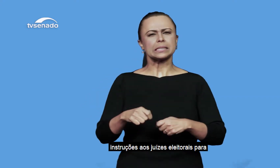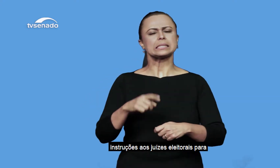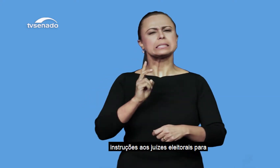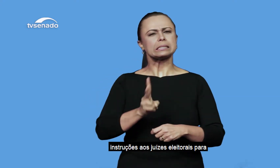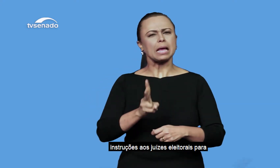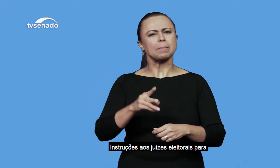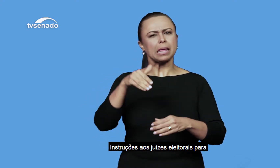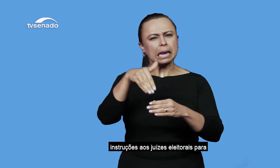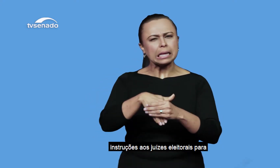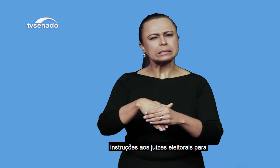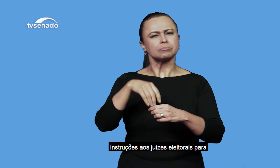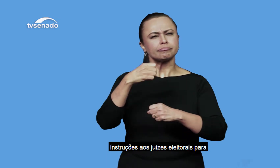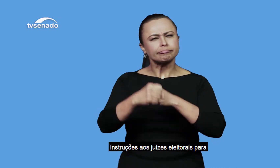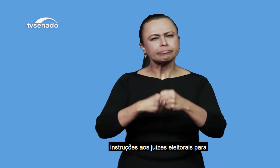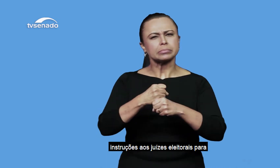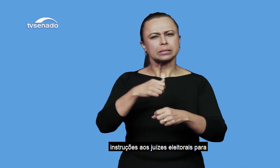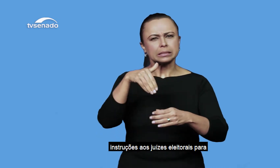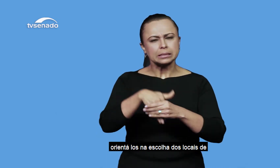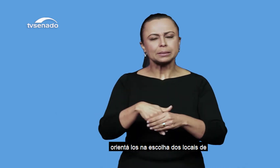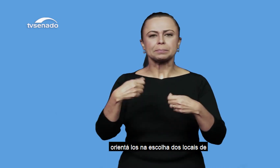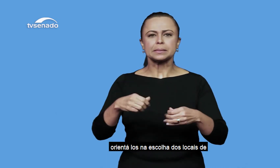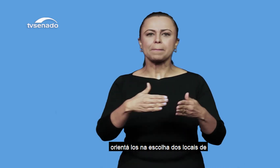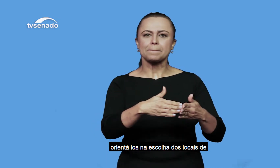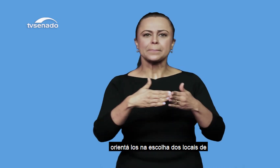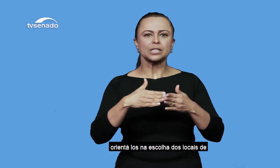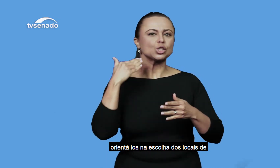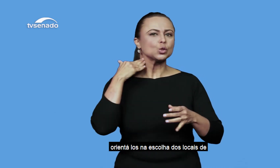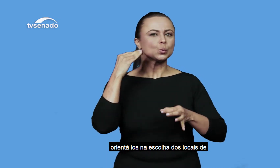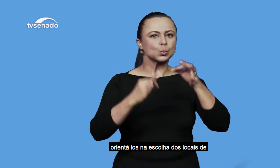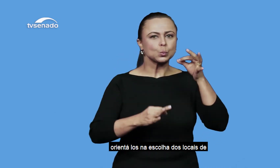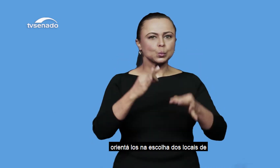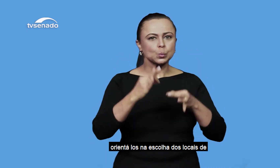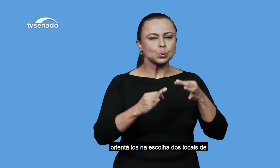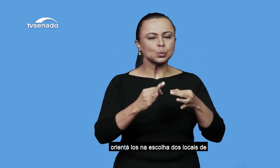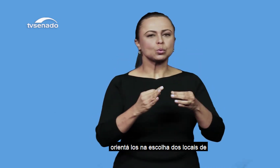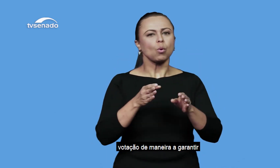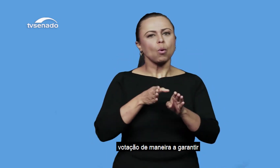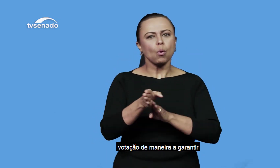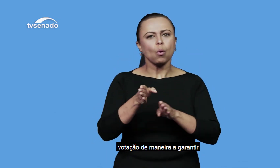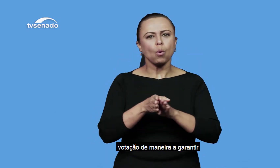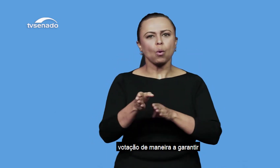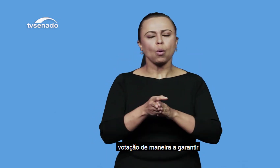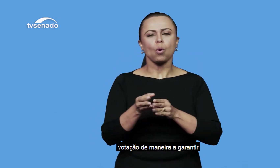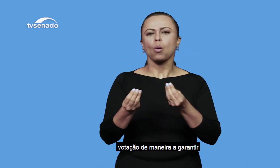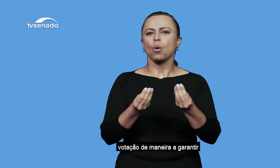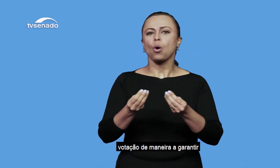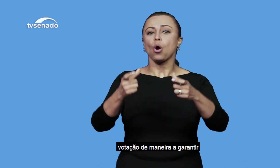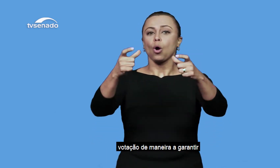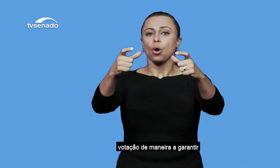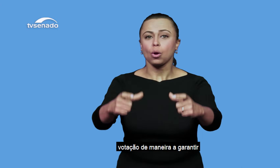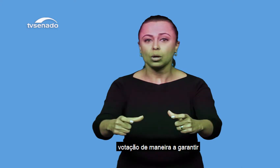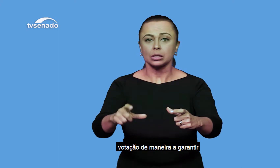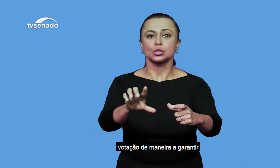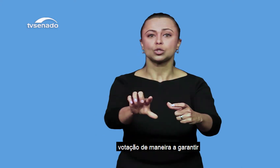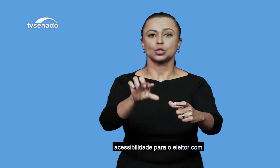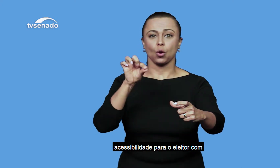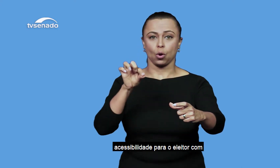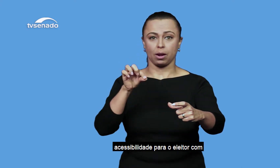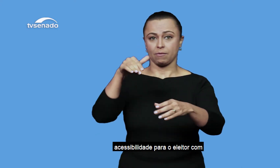juízes eleitorais para orientá los na escolha dos locais de votação de maneira a garantir